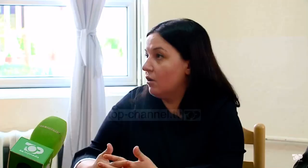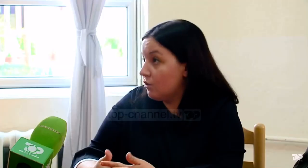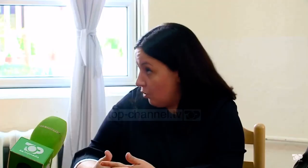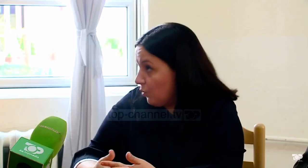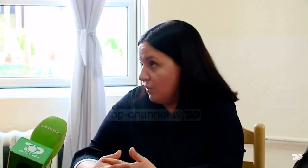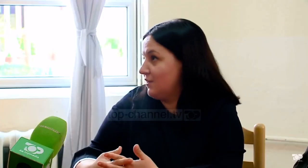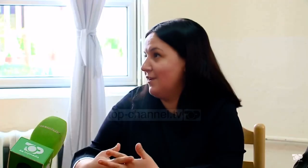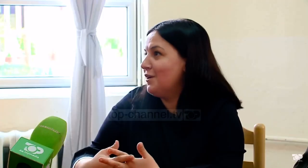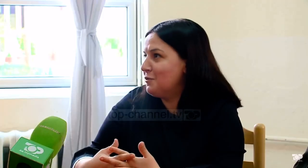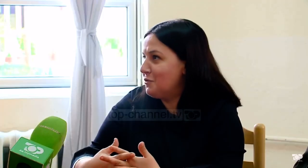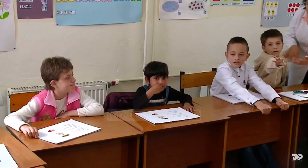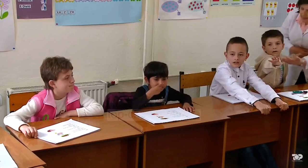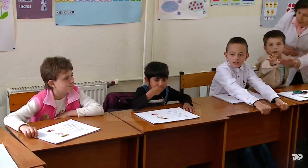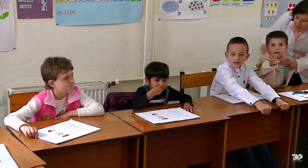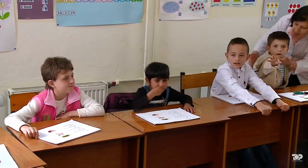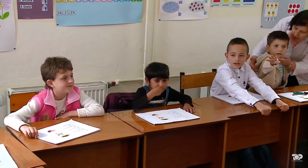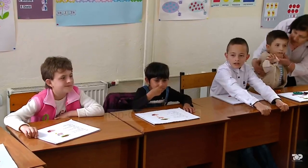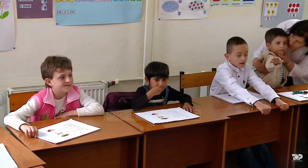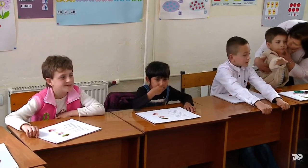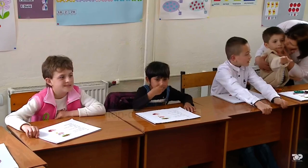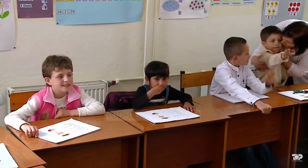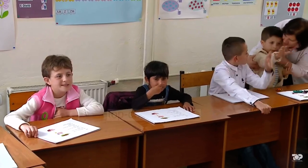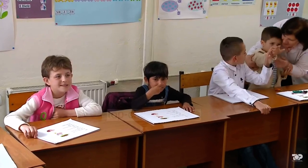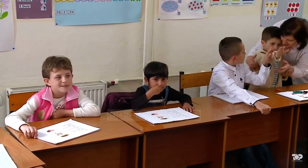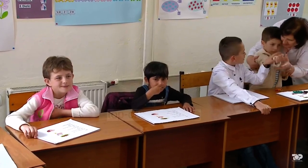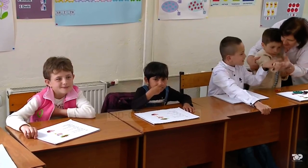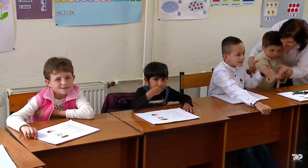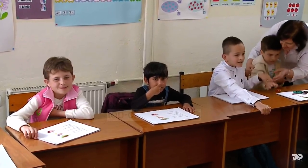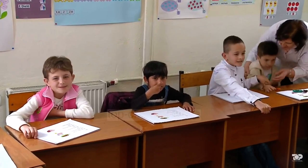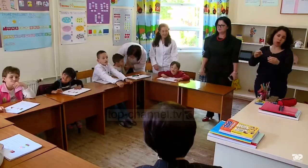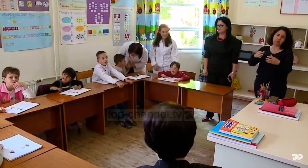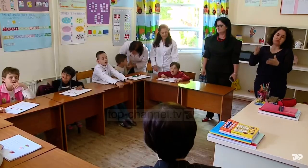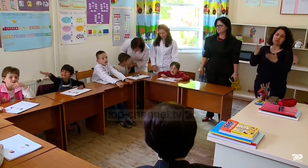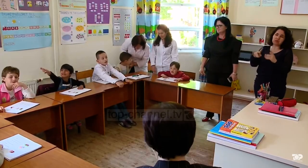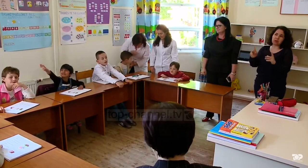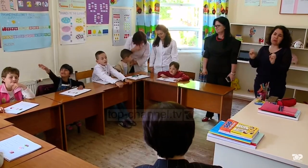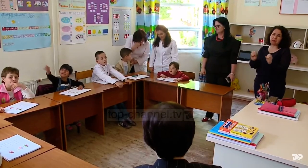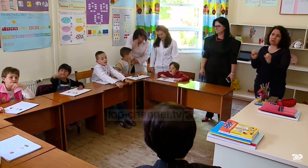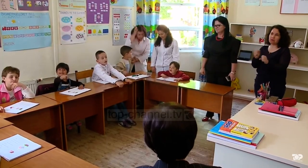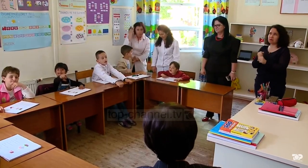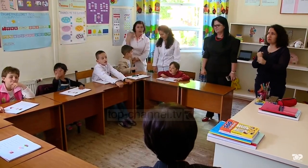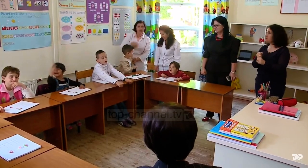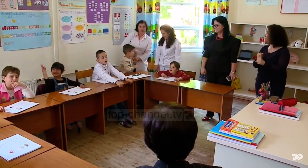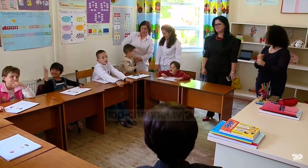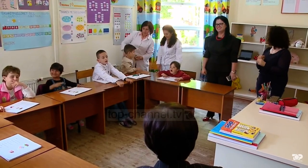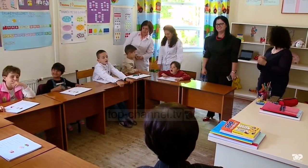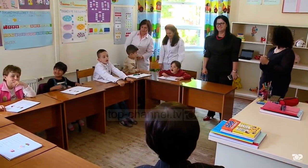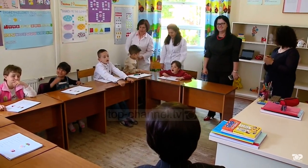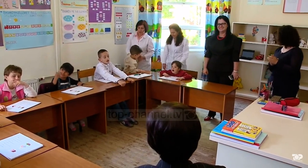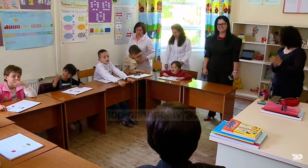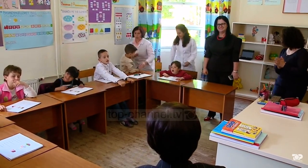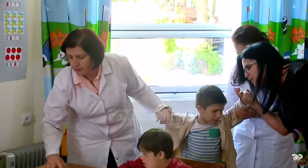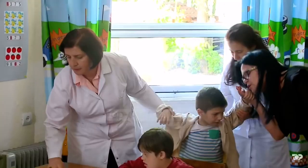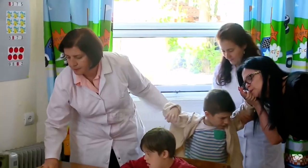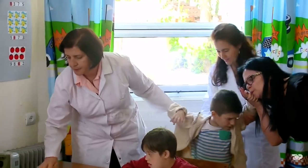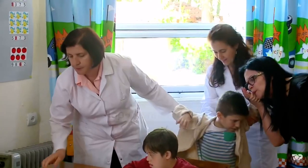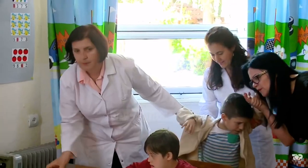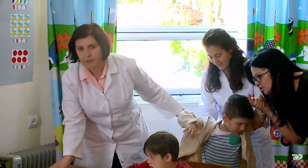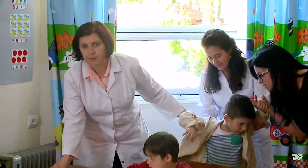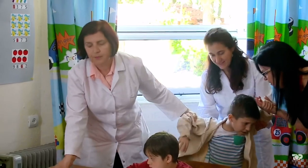këto kurse. Personat që nuk flasin dhe nuk dëgjojnë në Shqipëri janë gjithashtu të privuar nga arsimi, pasi për ta nuk ka as shkollë të mesme,